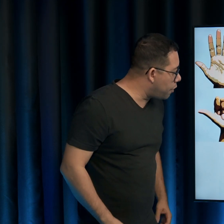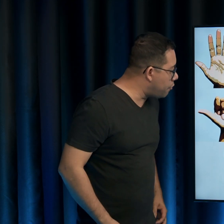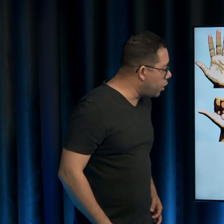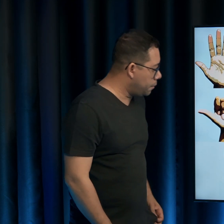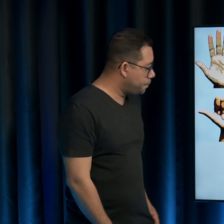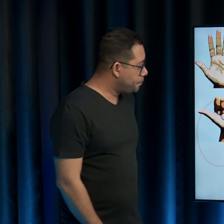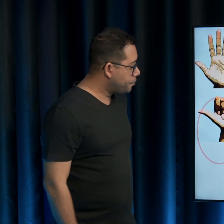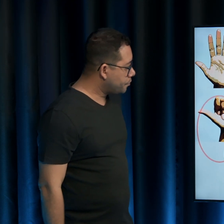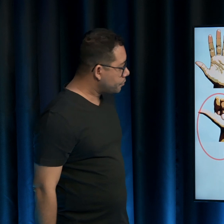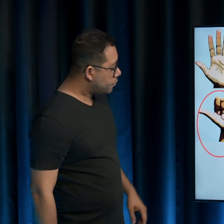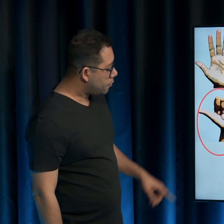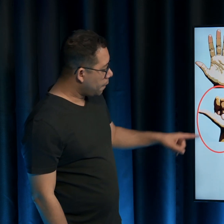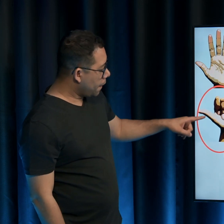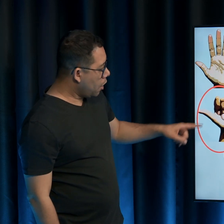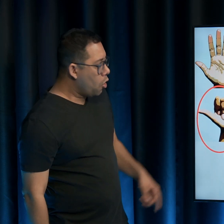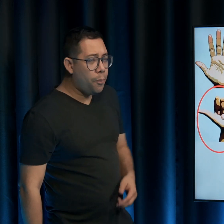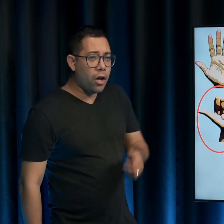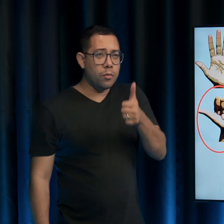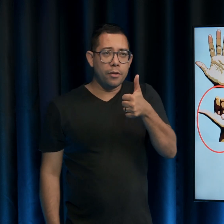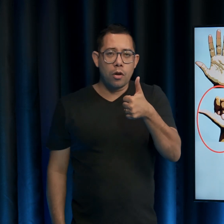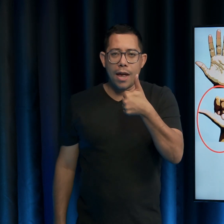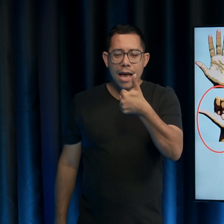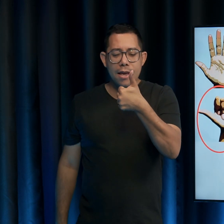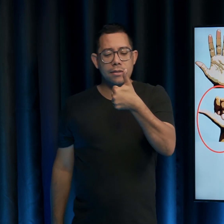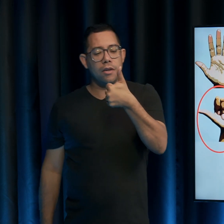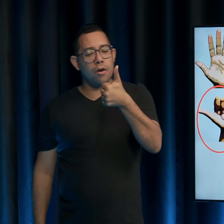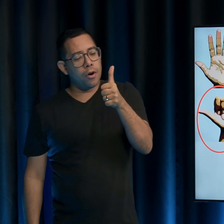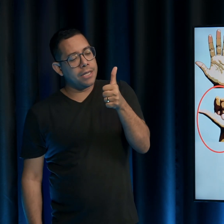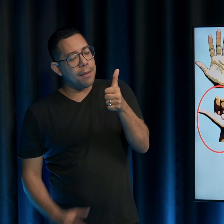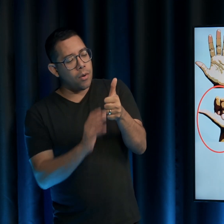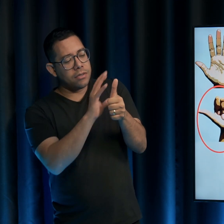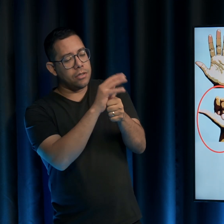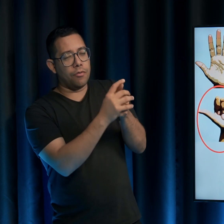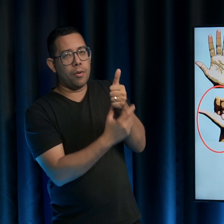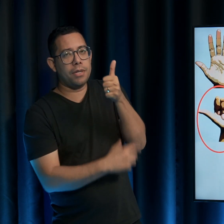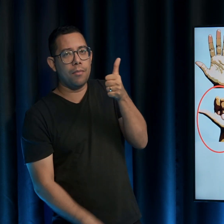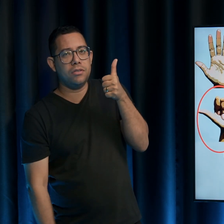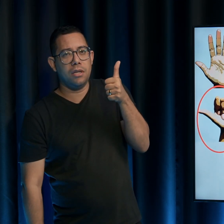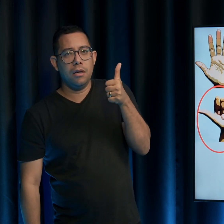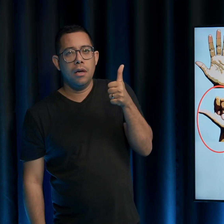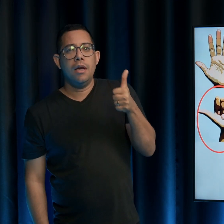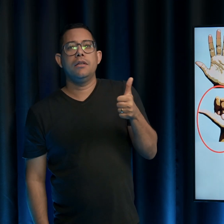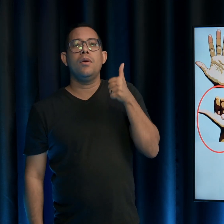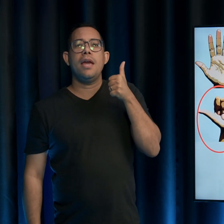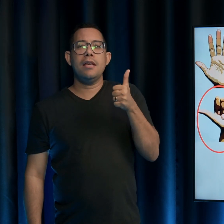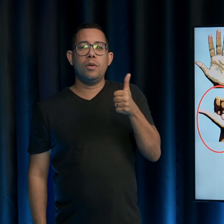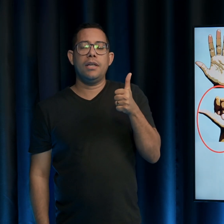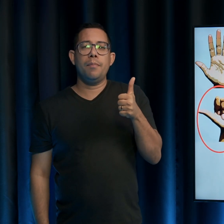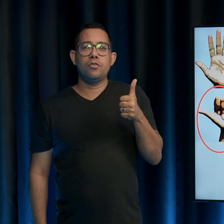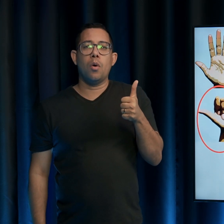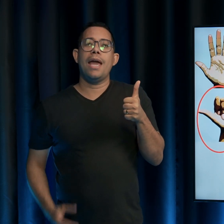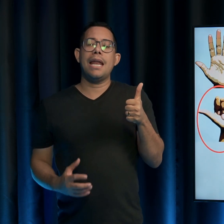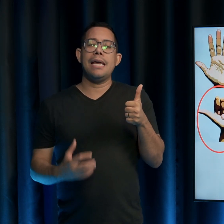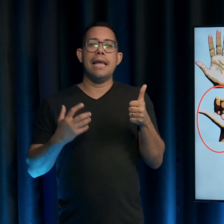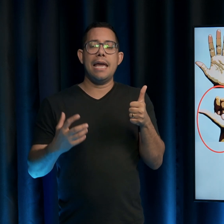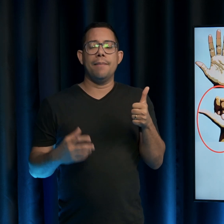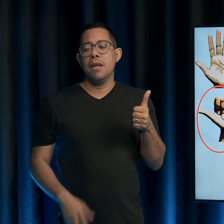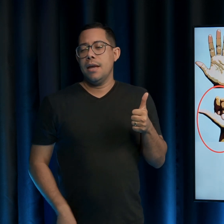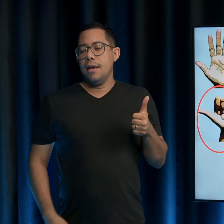favor? O próximo, pessoal, é esse aqui, ó, forma da mão assim, ó, forma da mão assim. Então, isso aqui, pessoal, era a ideia. Esse aqui